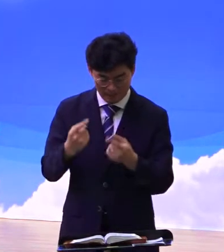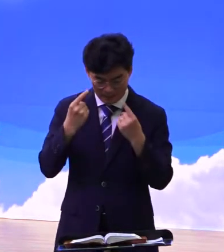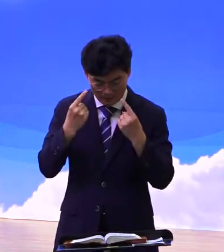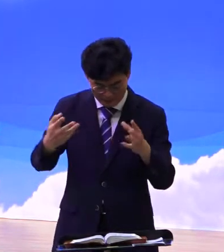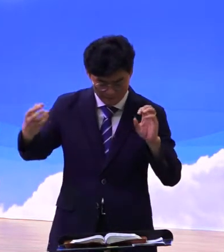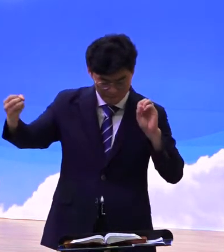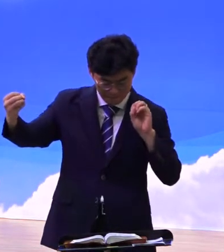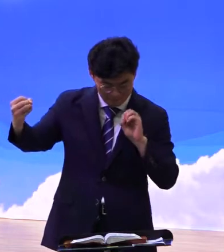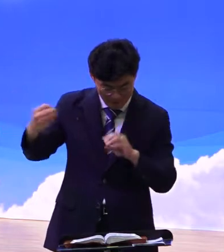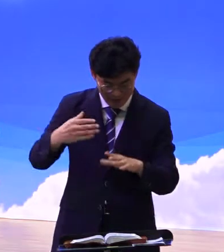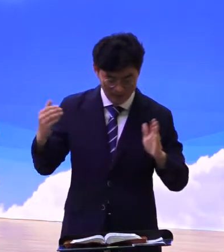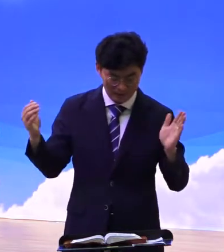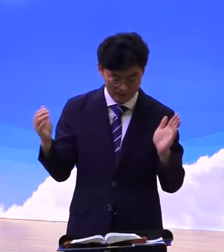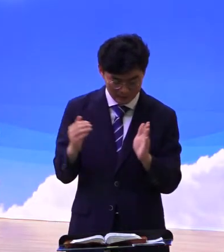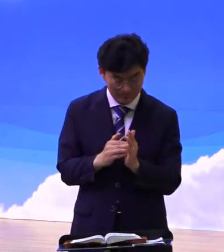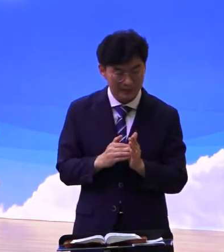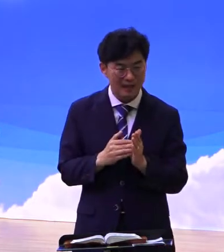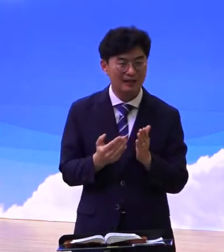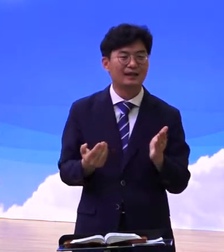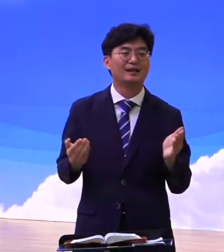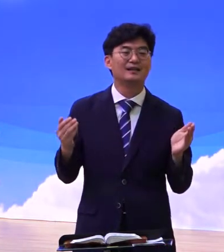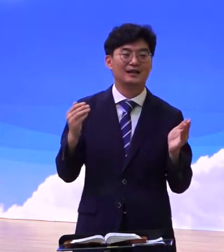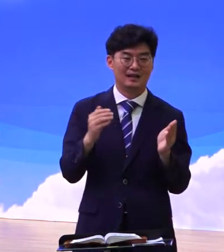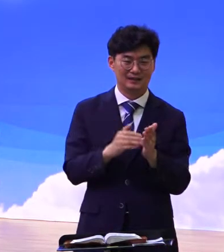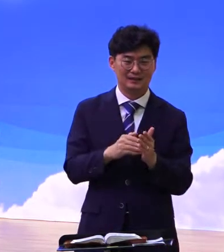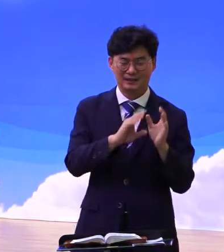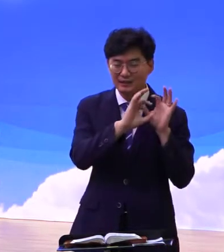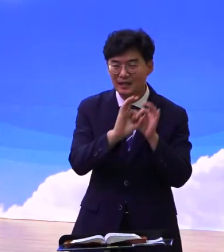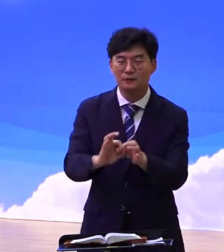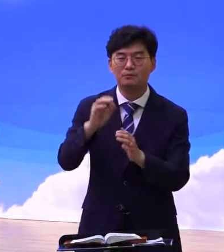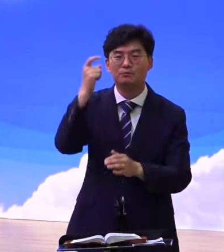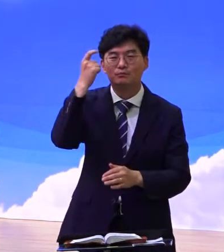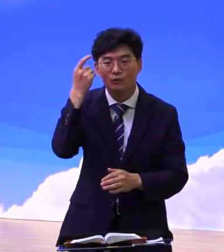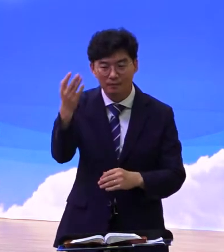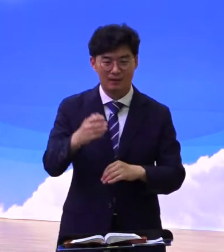끈질기게 질문하며 기도하십시오.